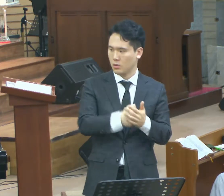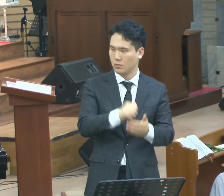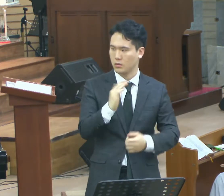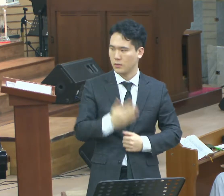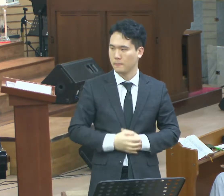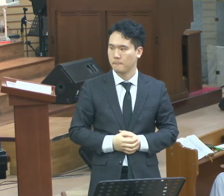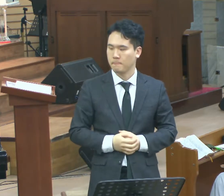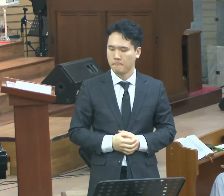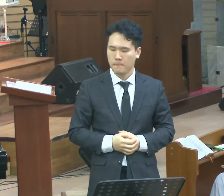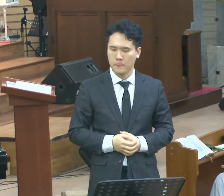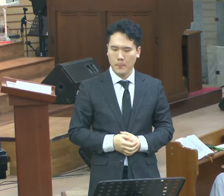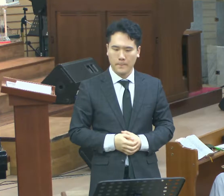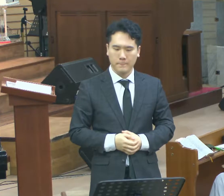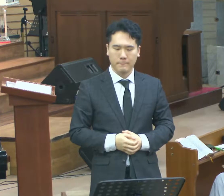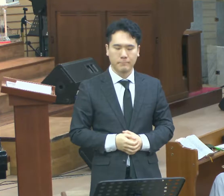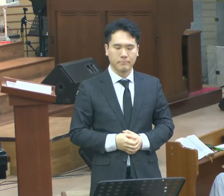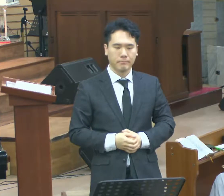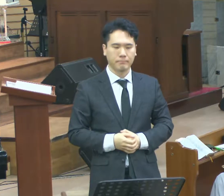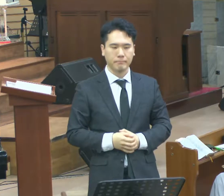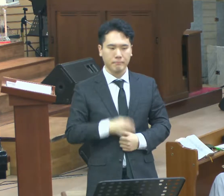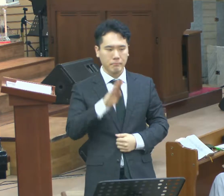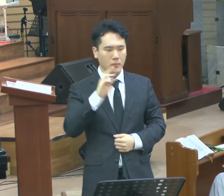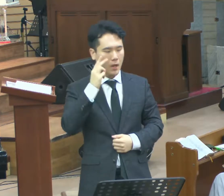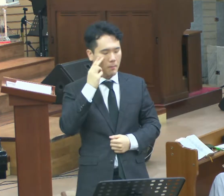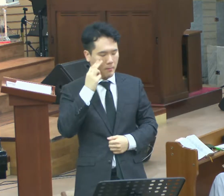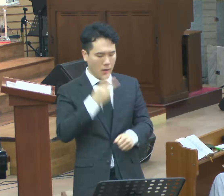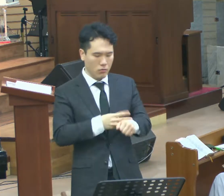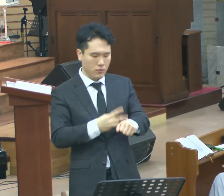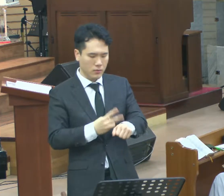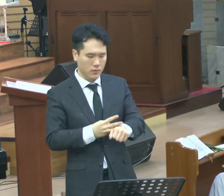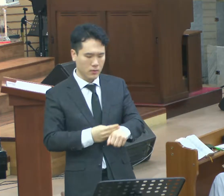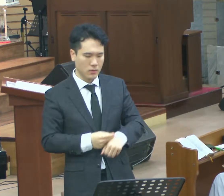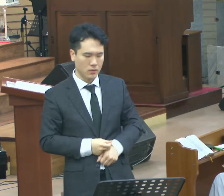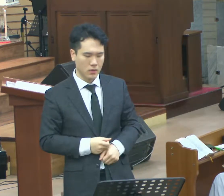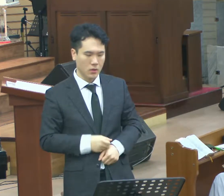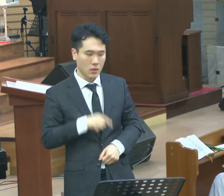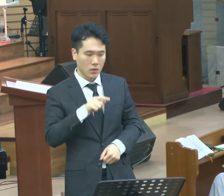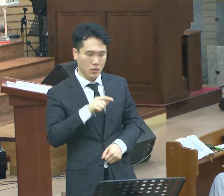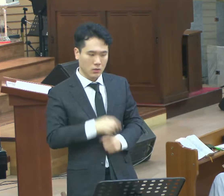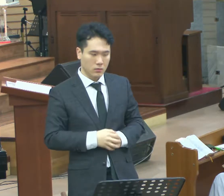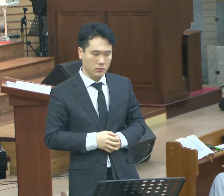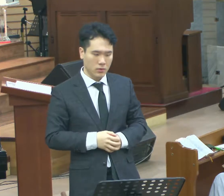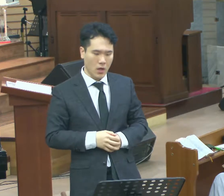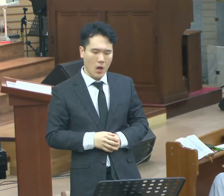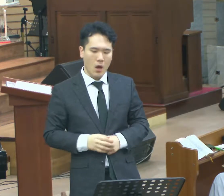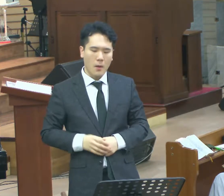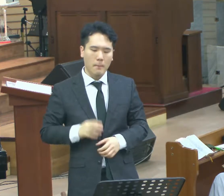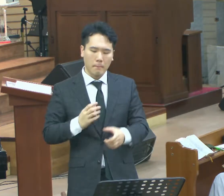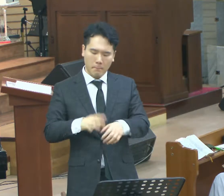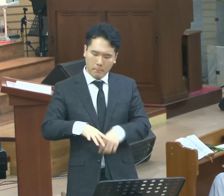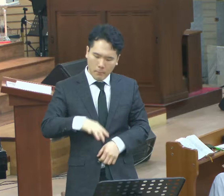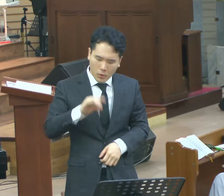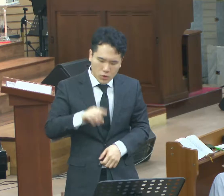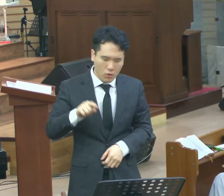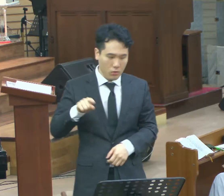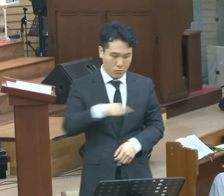말했으면 싸울 일이 하나도 없어요. 그런데 바울이 반걸음 빠르게 얘기를 하고 선포를